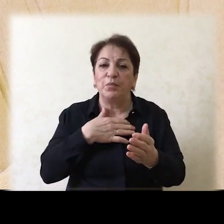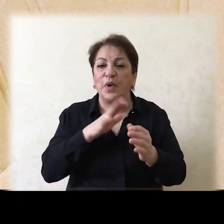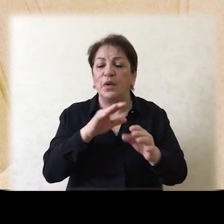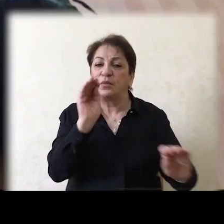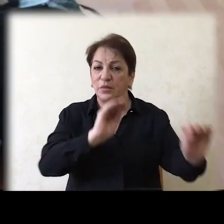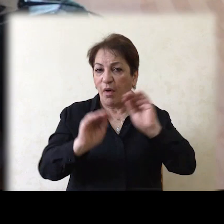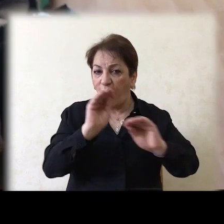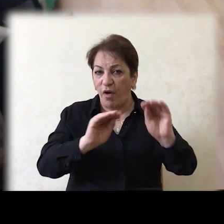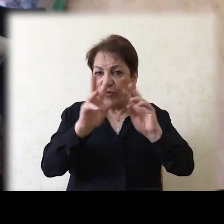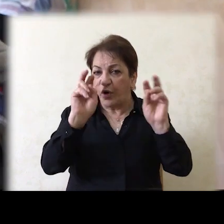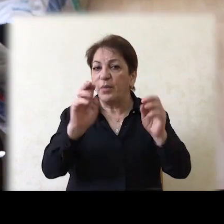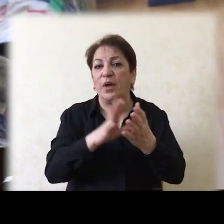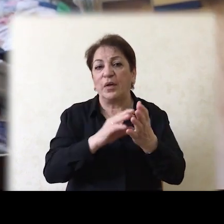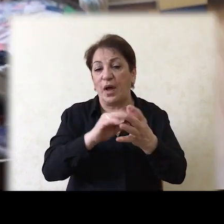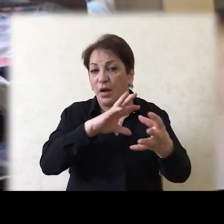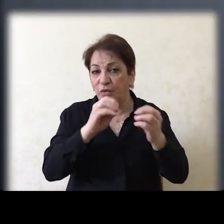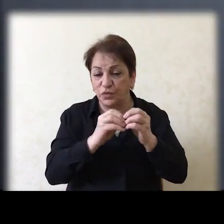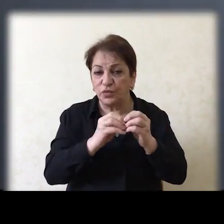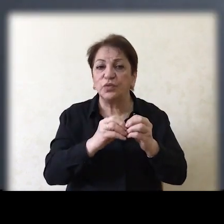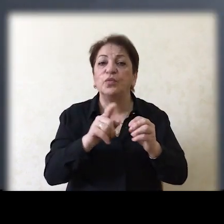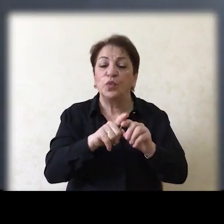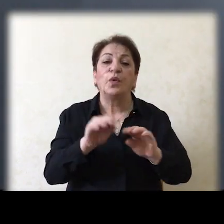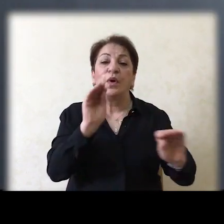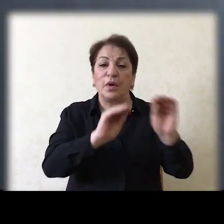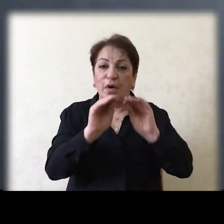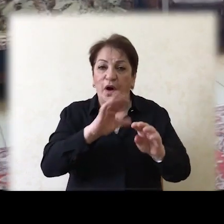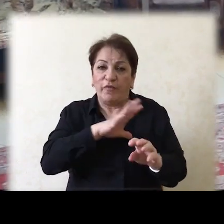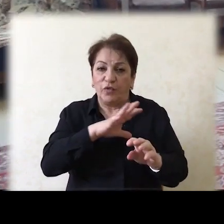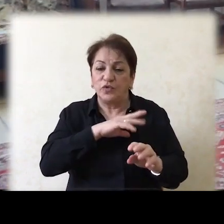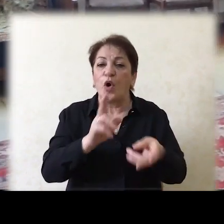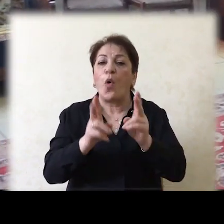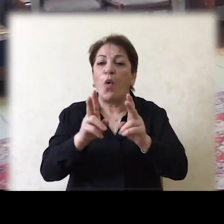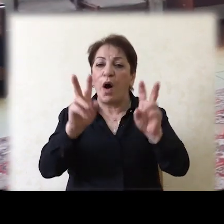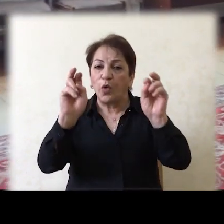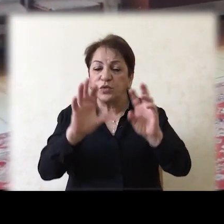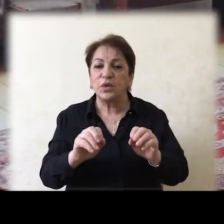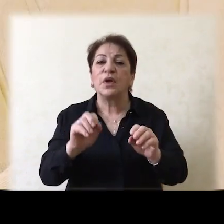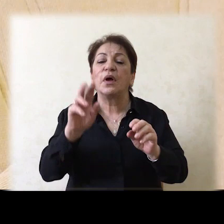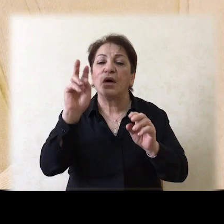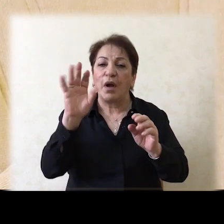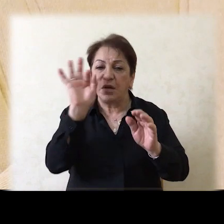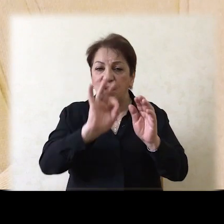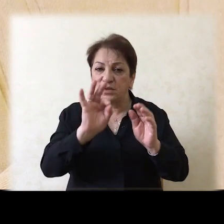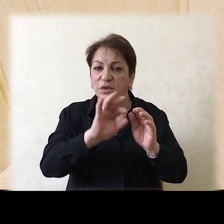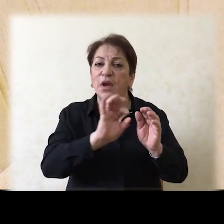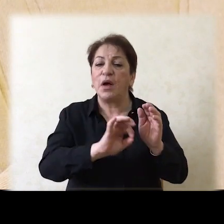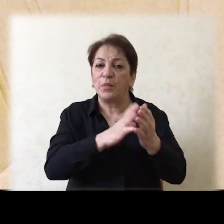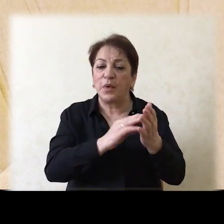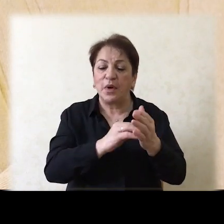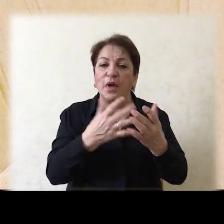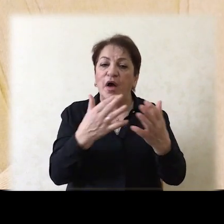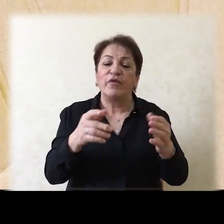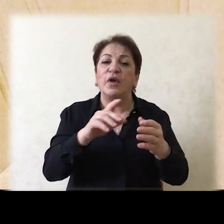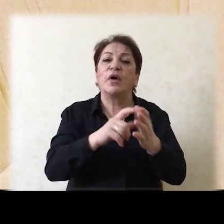թահավորման հարցում, և ամեն հանկարծում թահավորվեց դիտողներ արցախցիների ընտանիքների ավելի